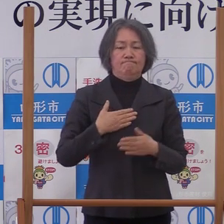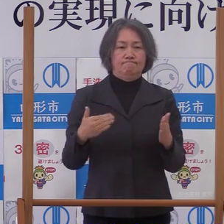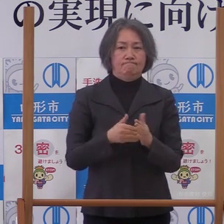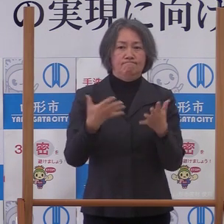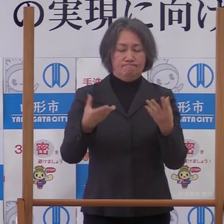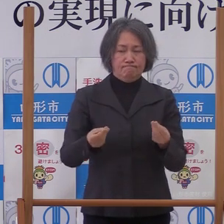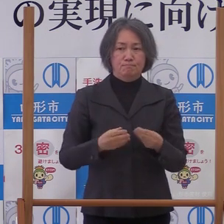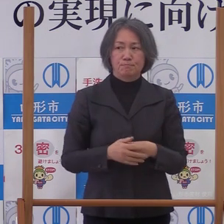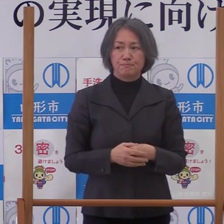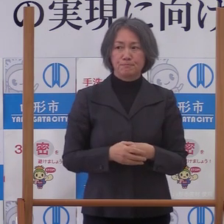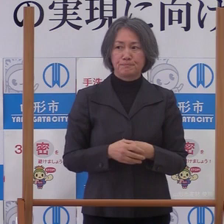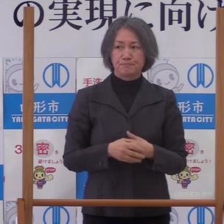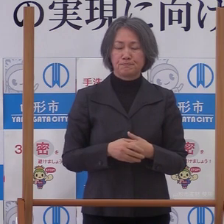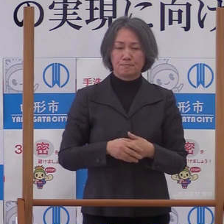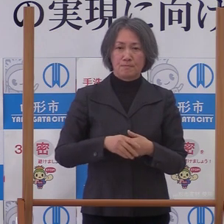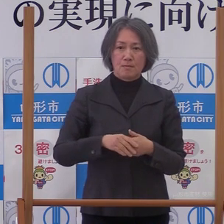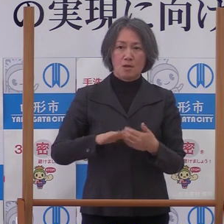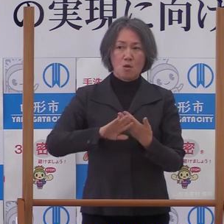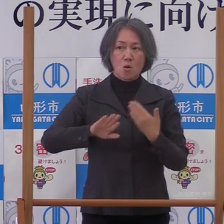その他ございますでしょうか。